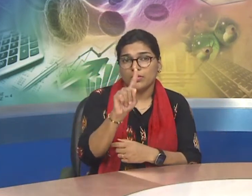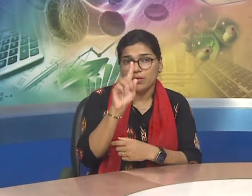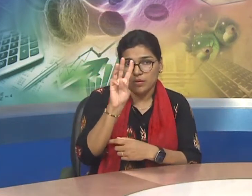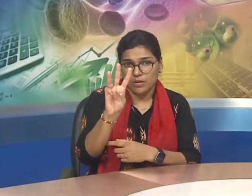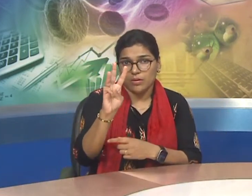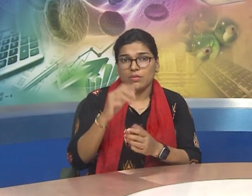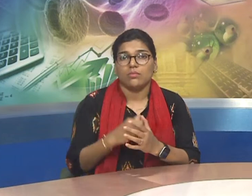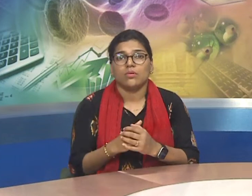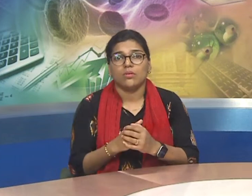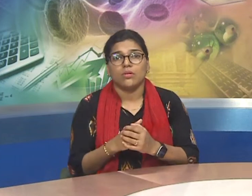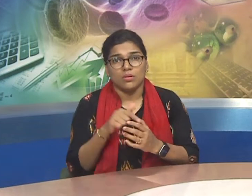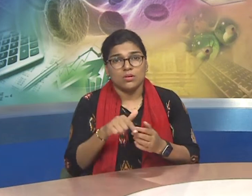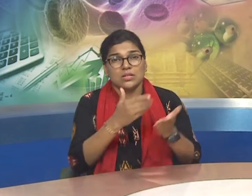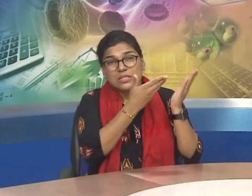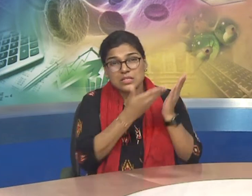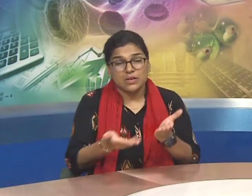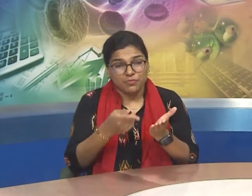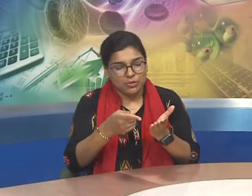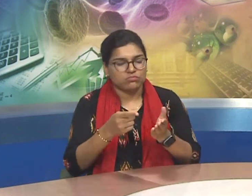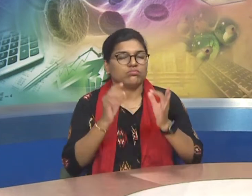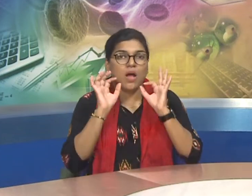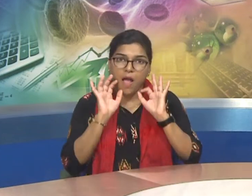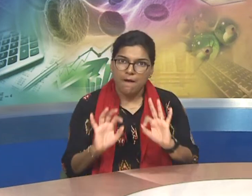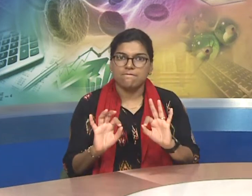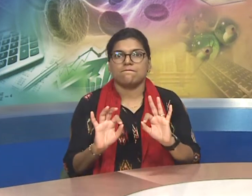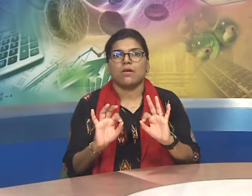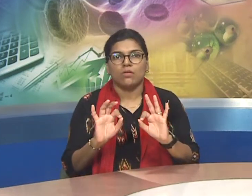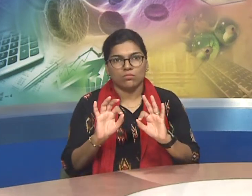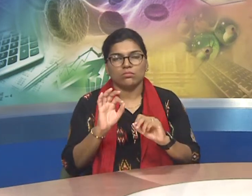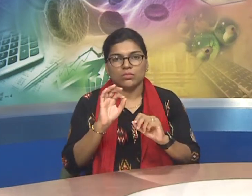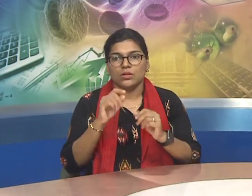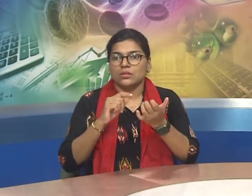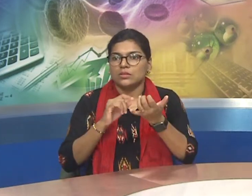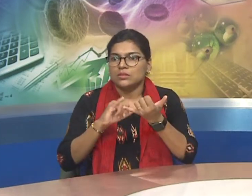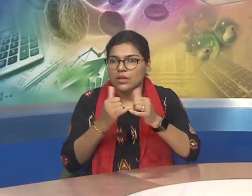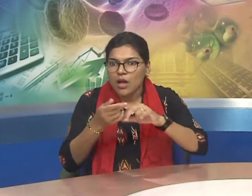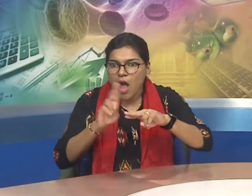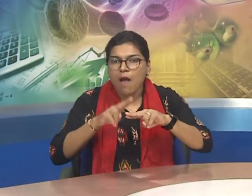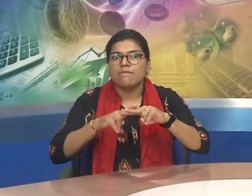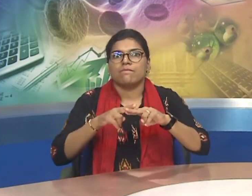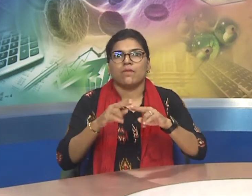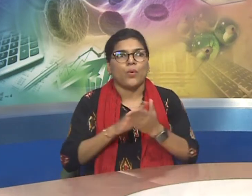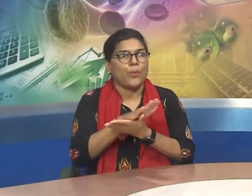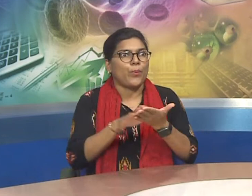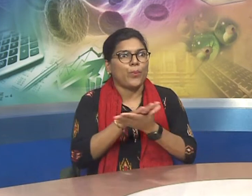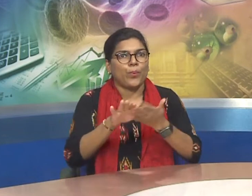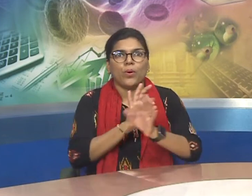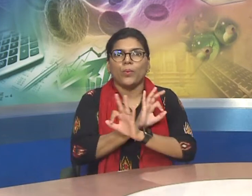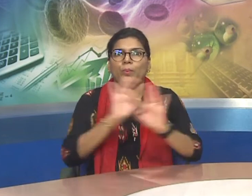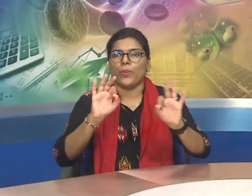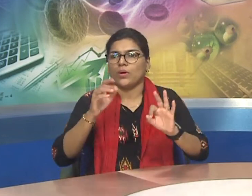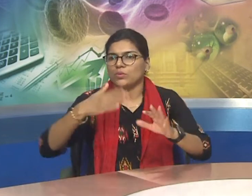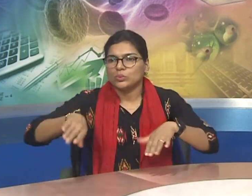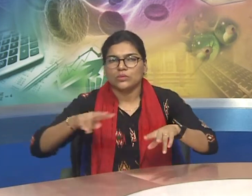Point number 13. Utilize the services of the existing staff effectively.